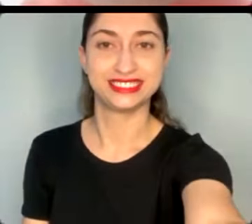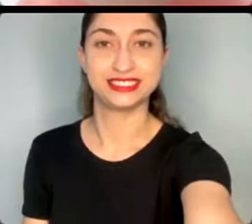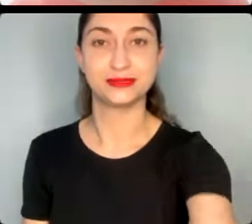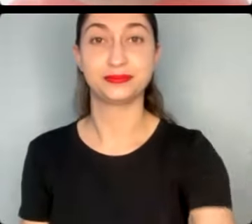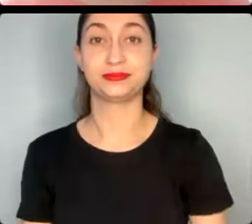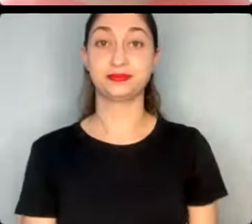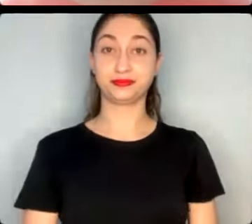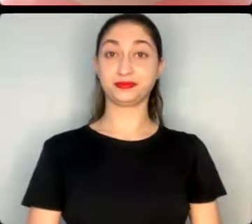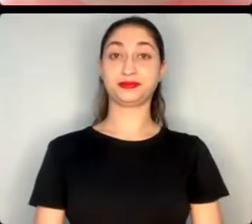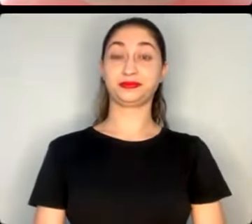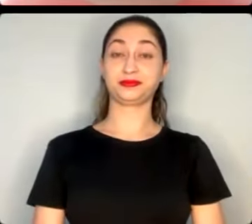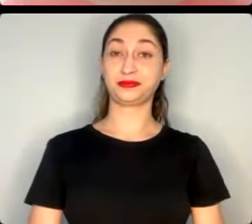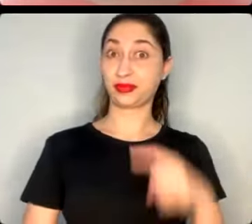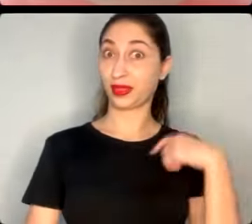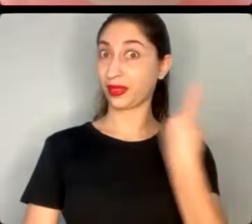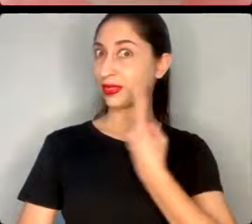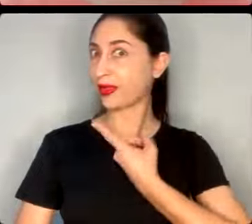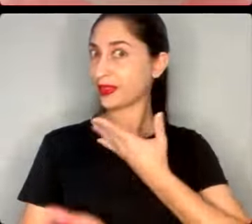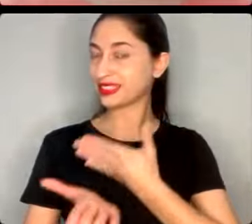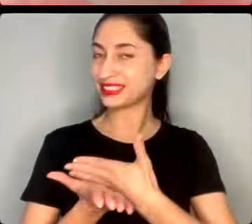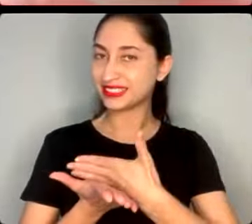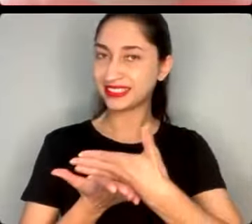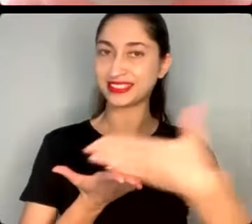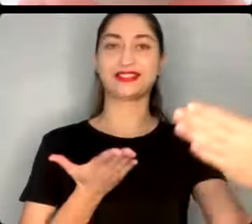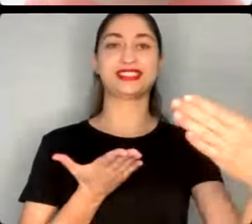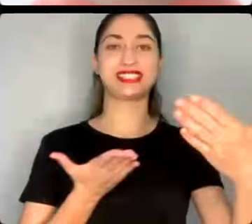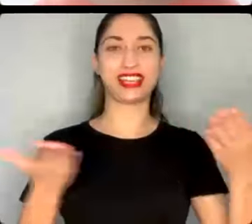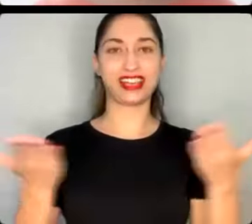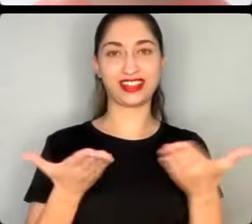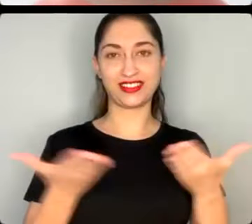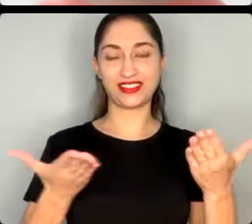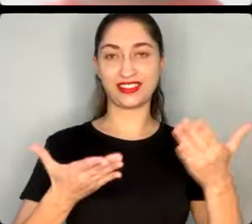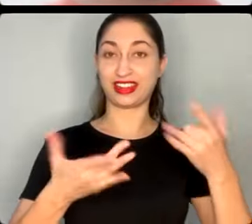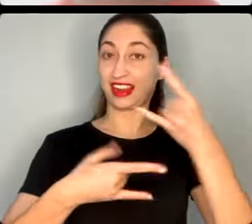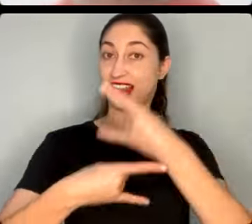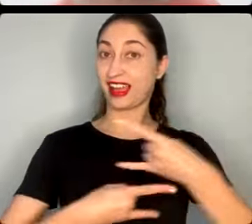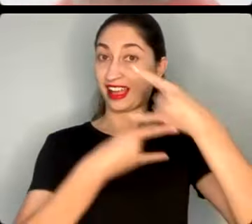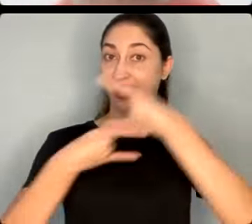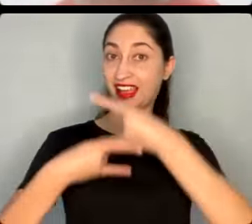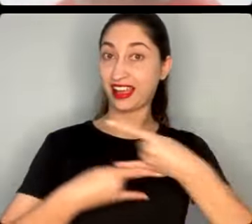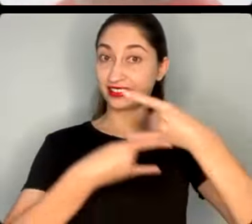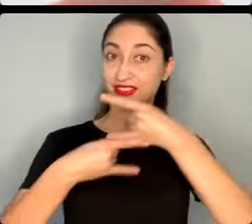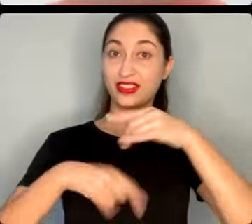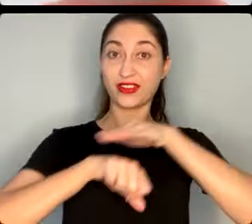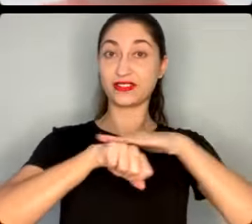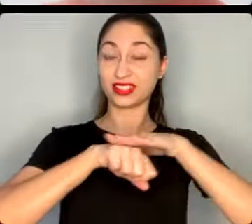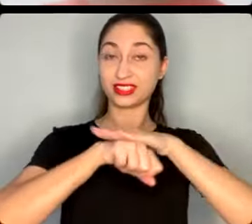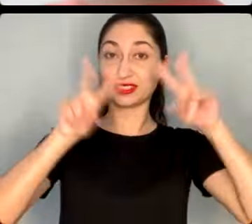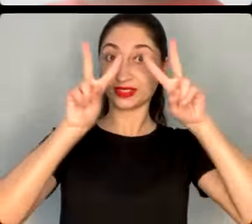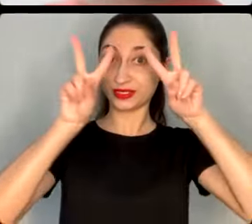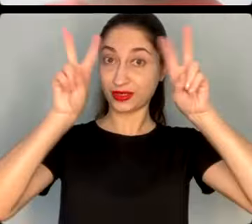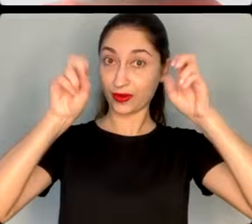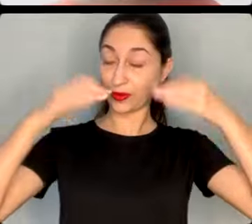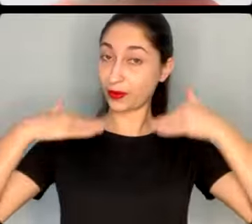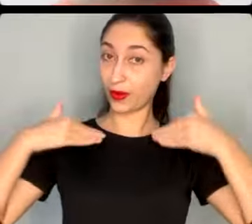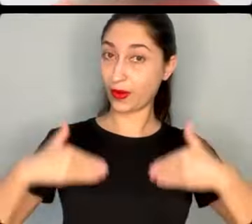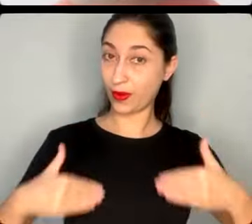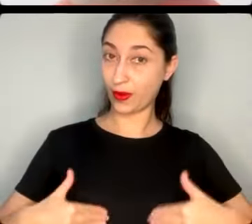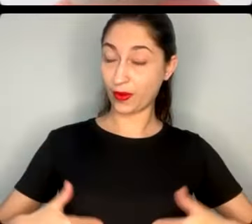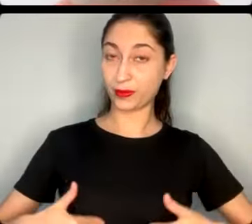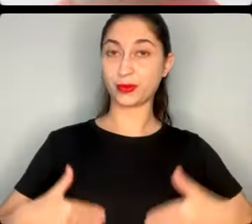Então, nós vamos iniciar, né, a nossa conversa sobre o corpo. Essa live